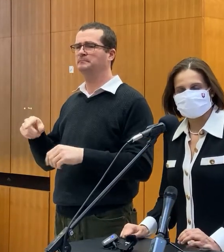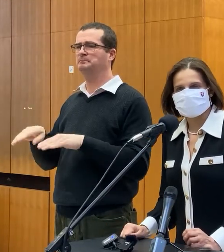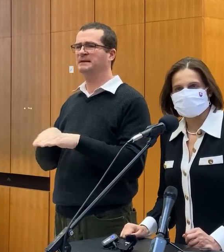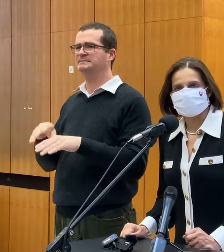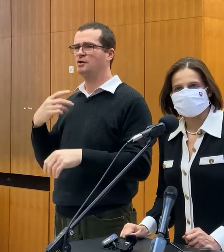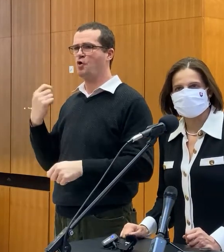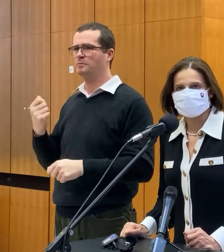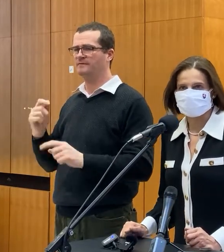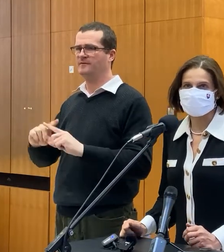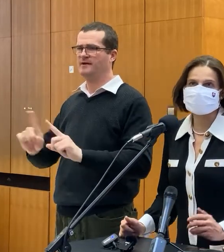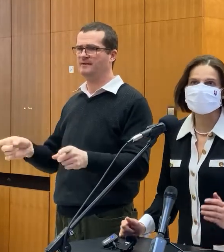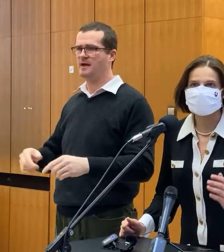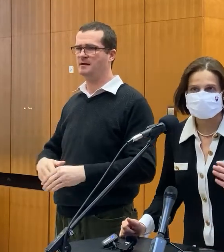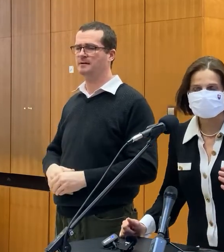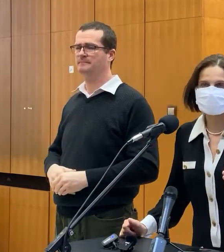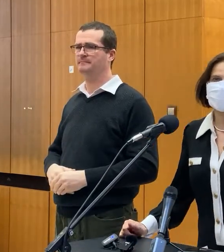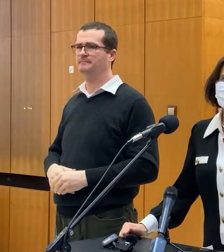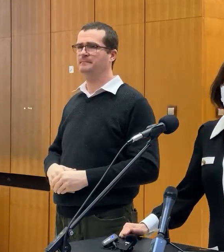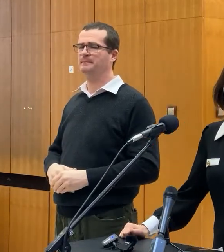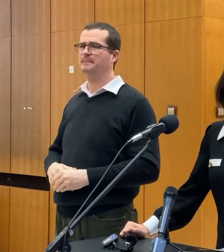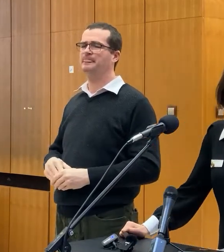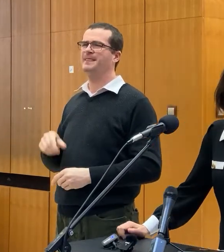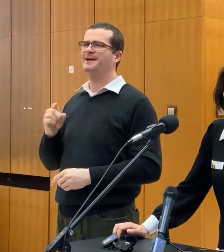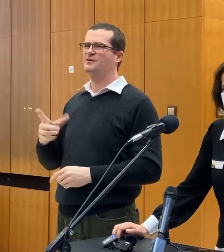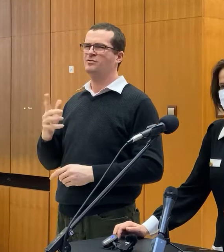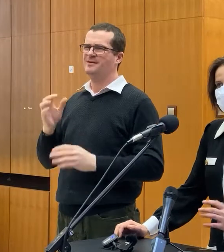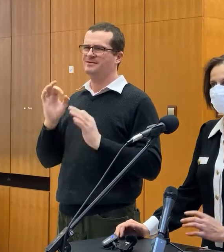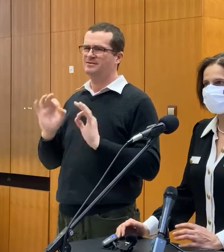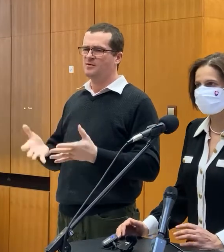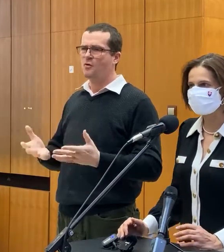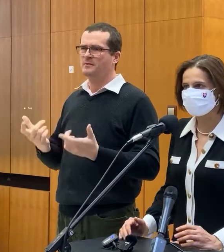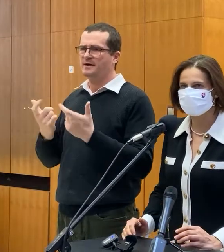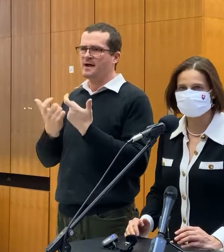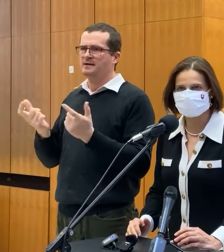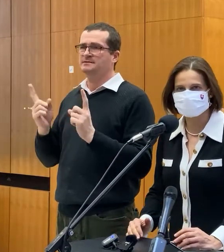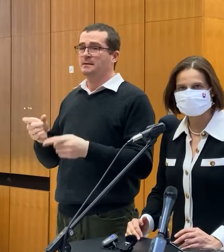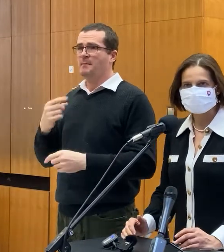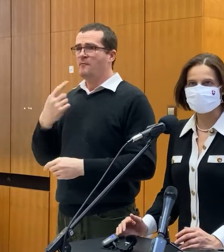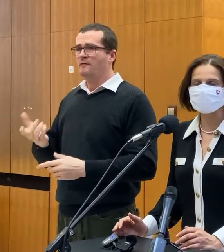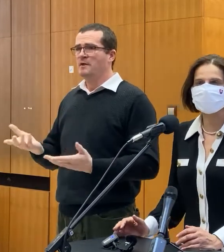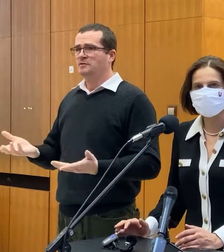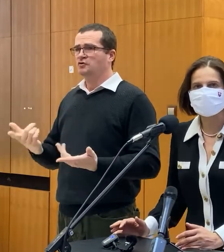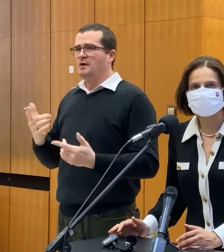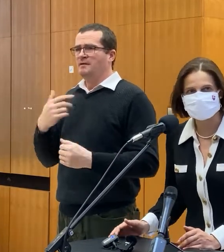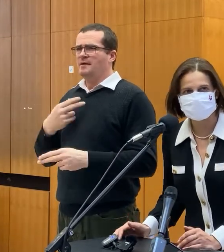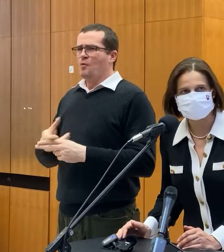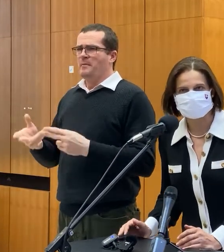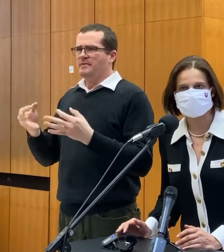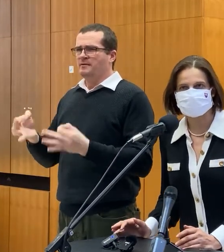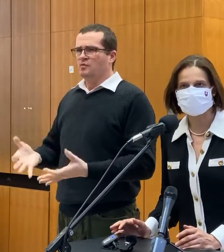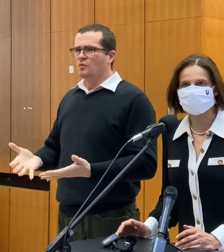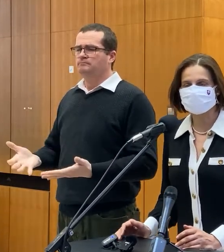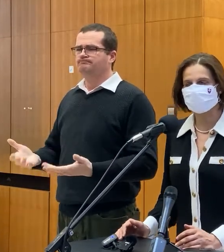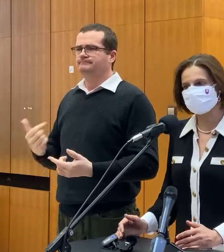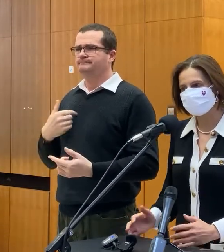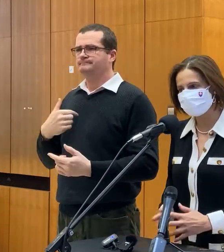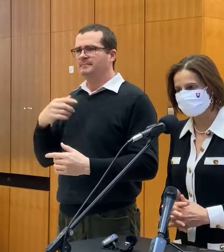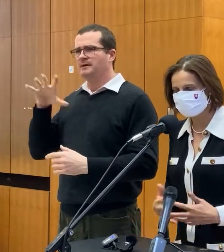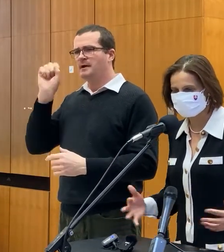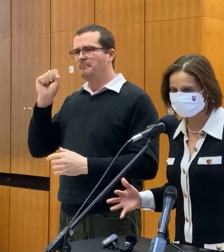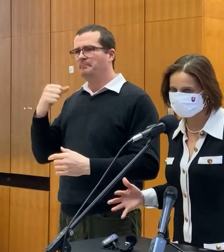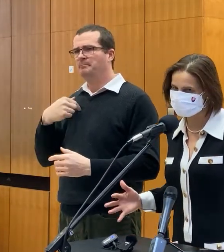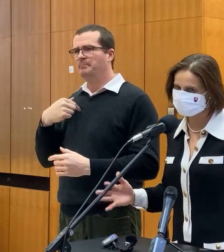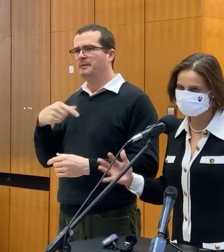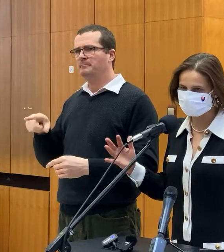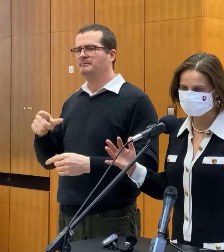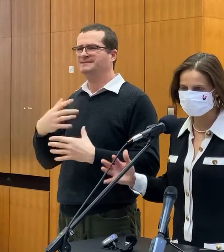minister hospodárstva inak. Ako nie je to šťastné, tak som povedal, nie je to šťastné samozrejme, ale treba povedať, že ako nie je to úplne jednoduché. Takže ja rozumiem aj